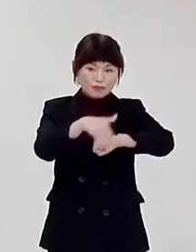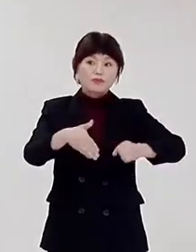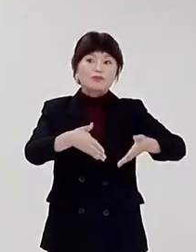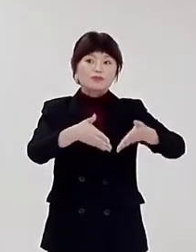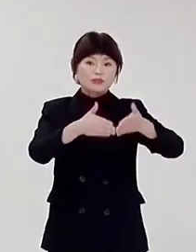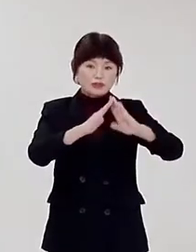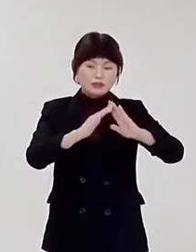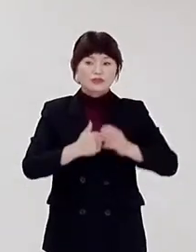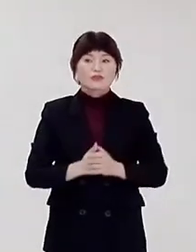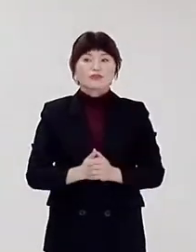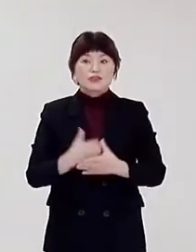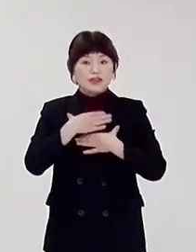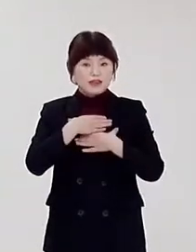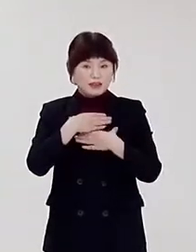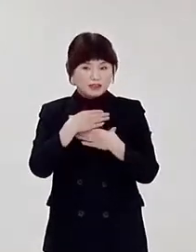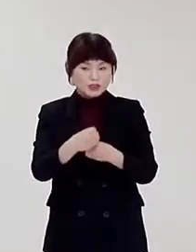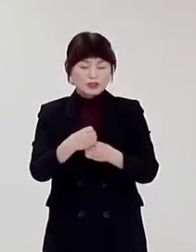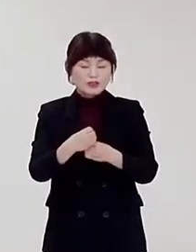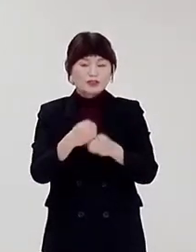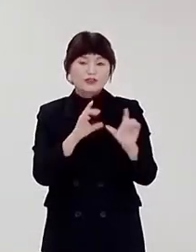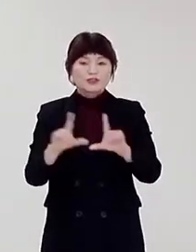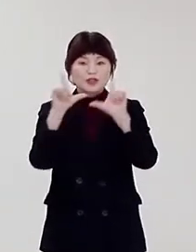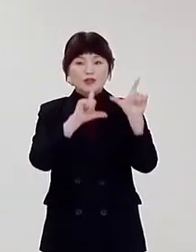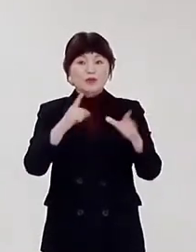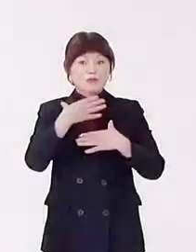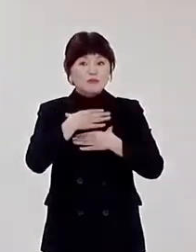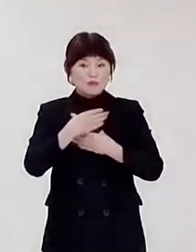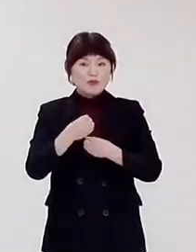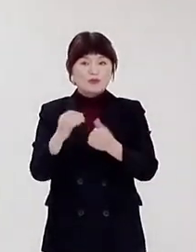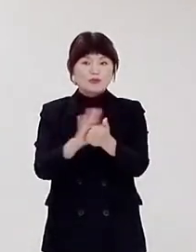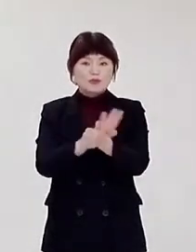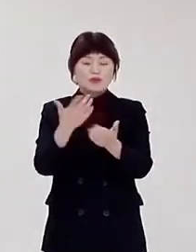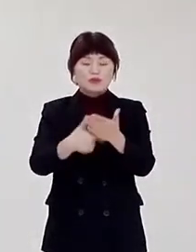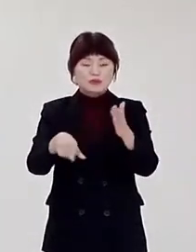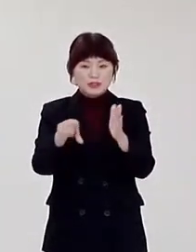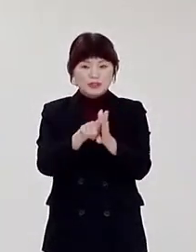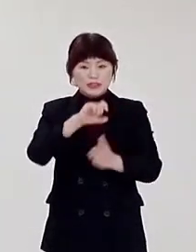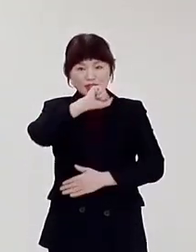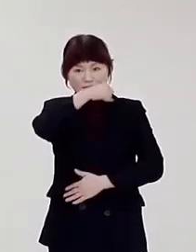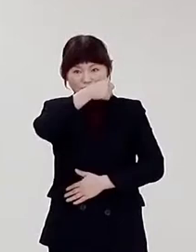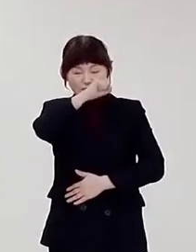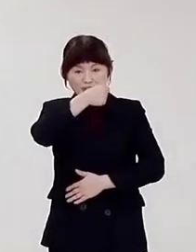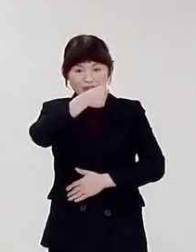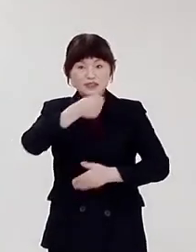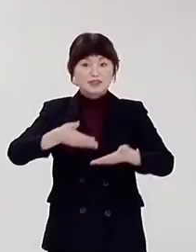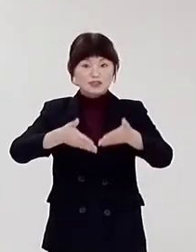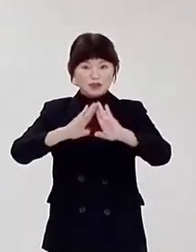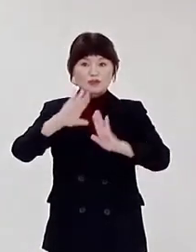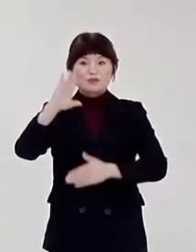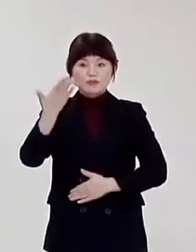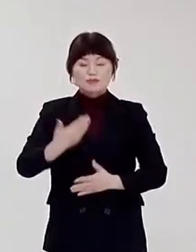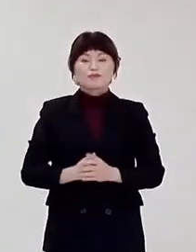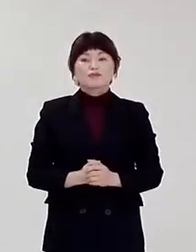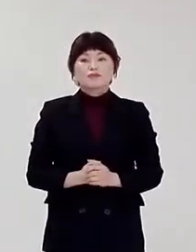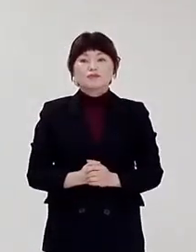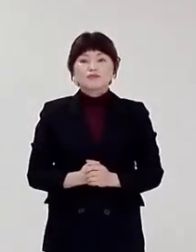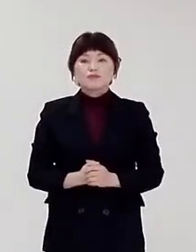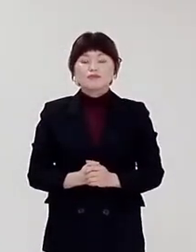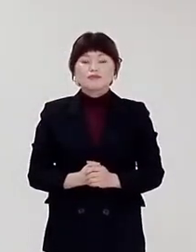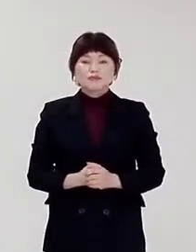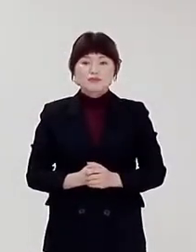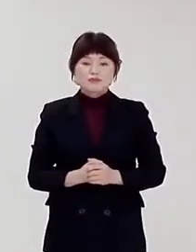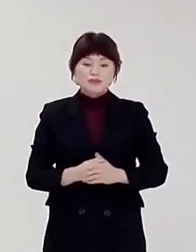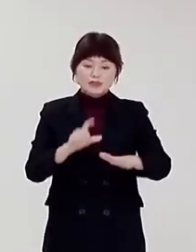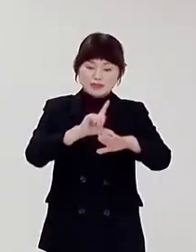환경 조성을 위한 예산을 중점 반영할 수 있게 되었습니다. 또한 지방세 및